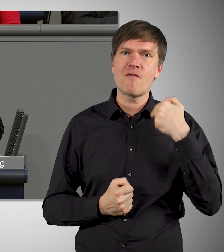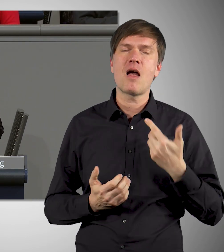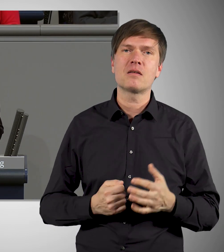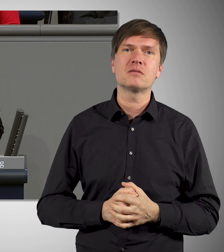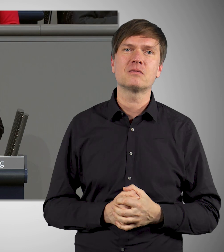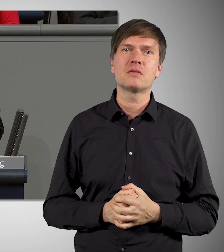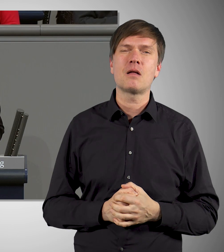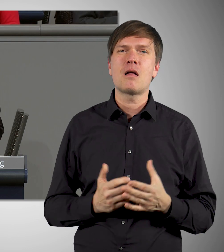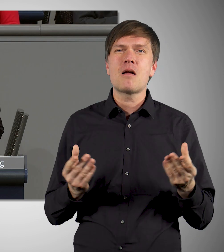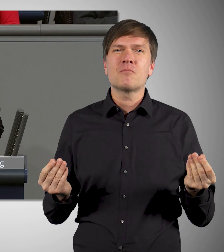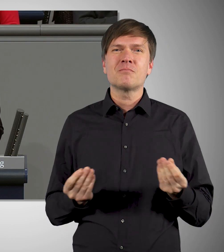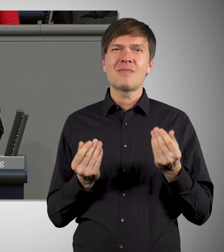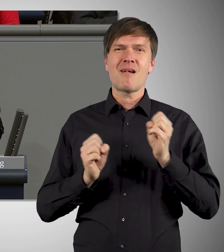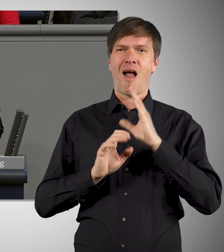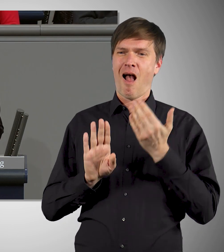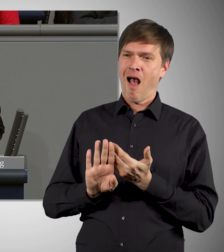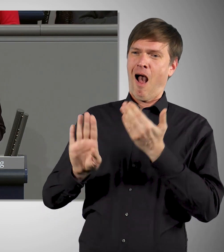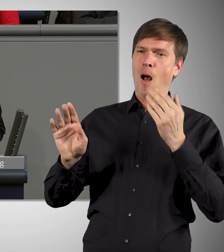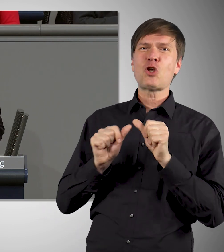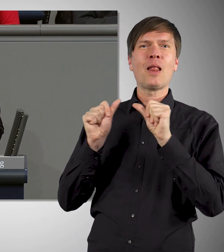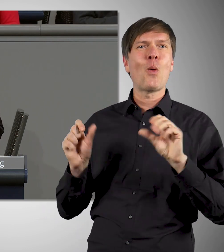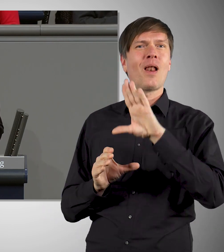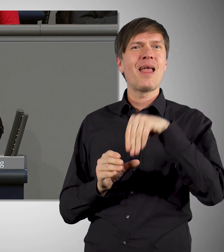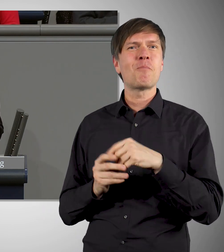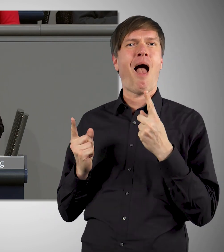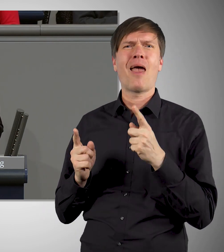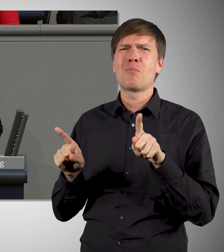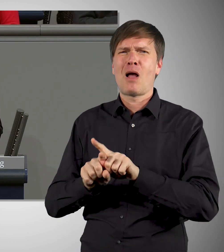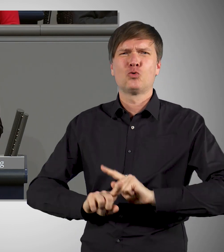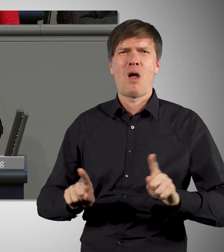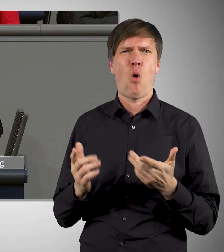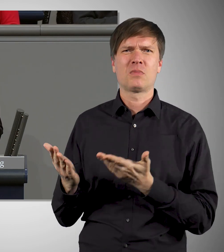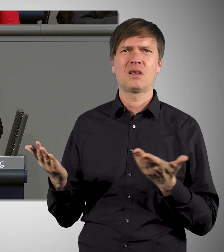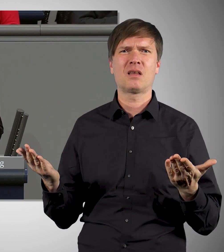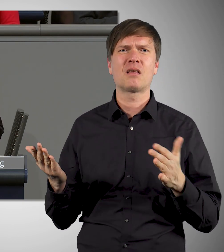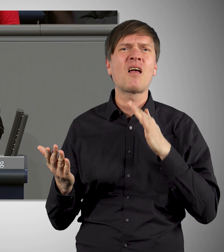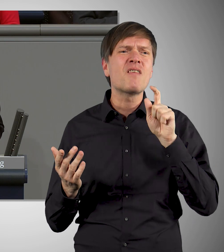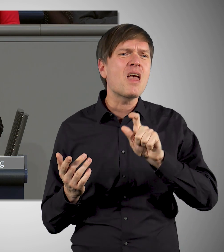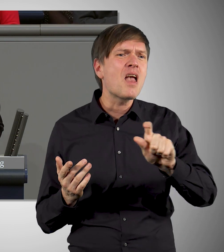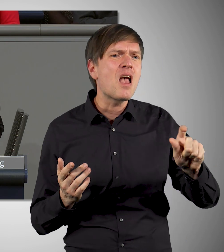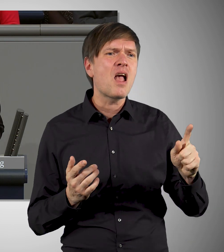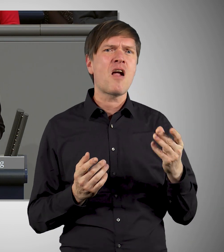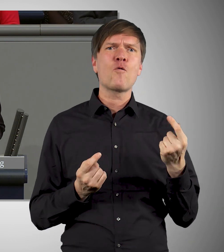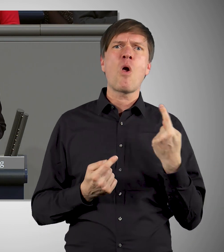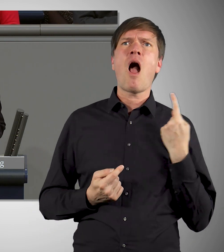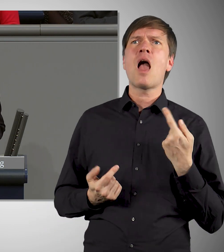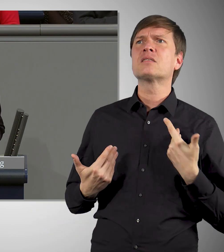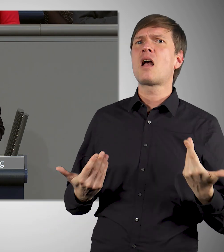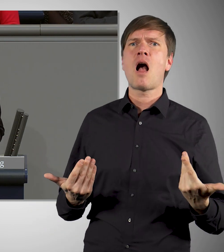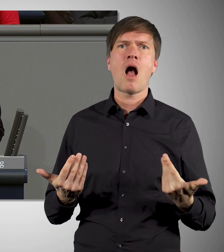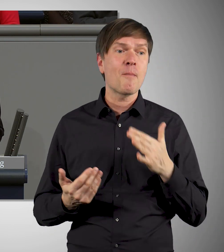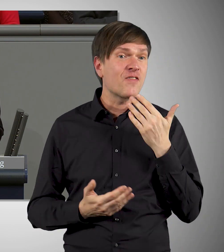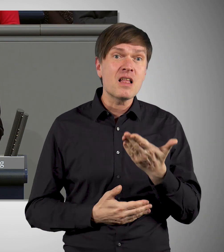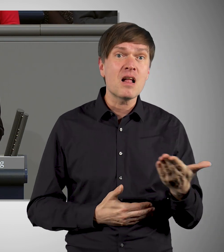verlieren. Ich weiß, dass Abstand halten und glücklich sein sehr schlecht zusammenpassen, dass viele unserer unter